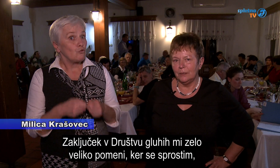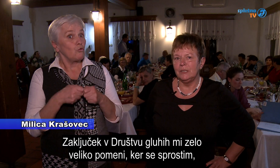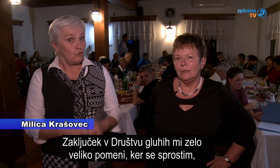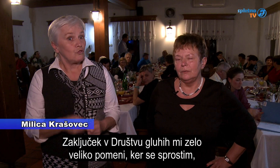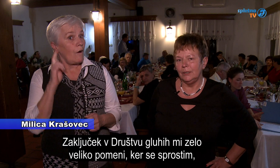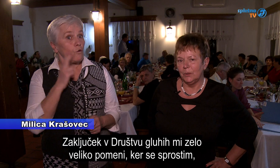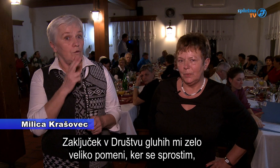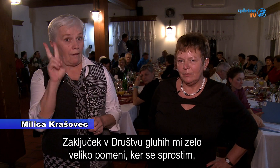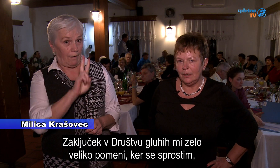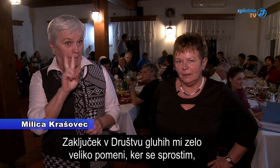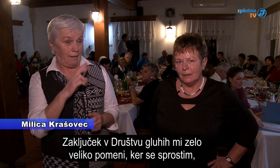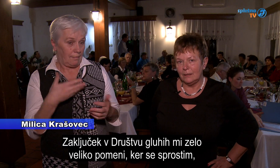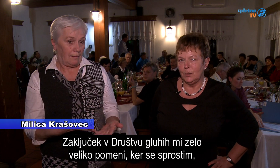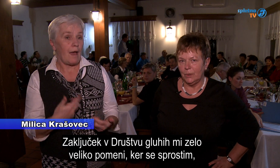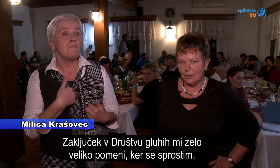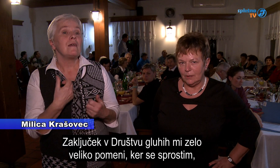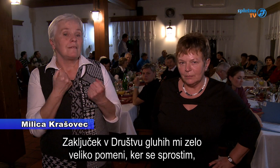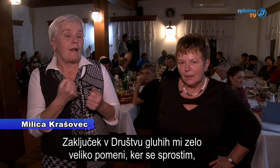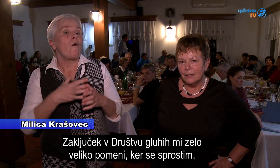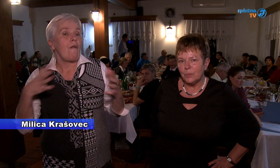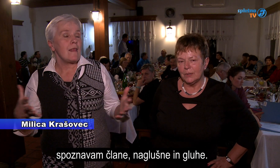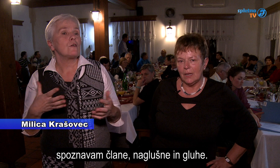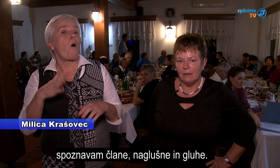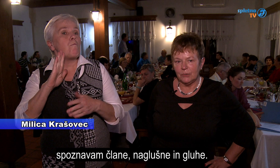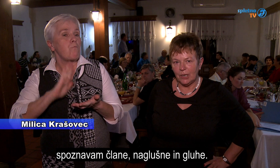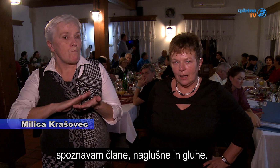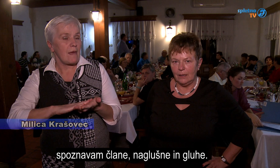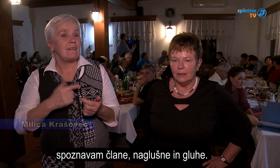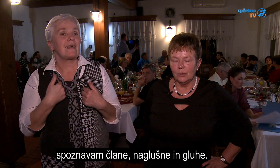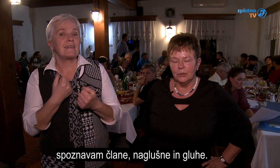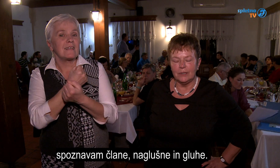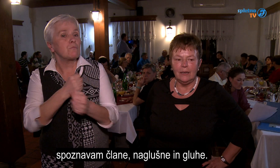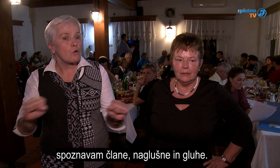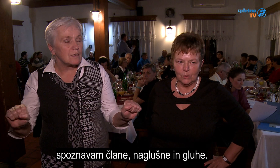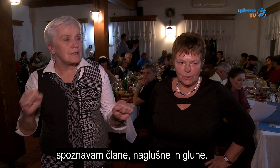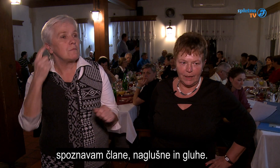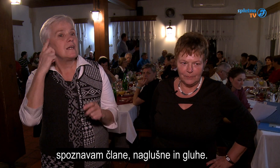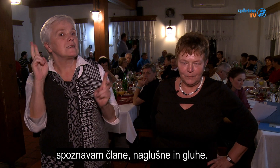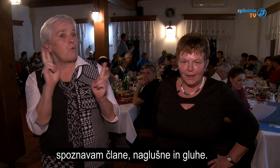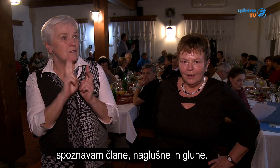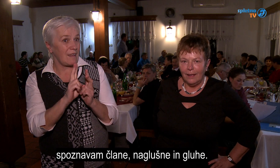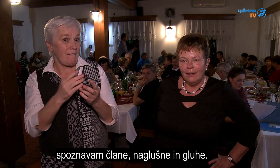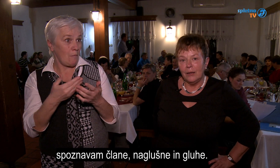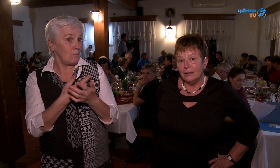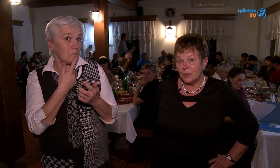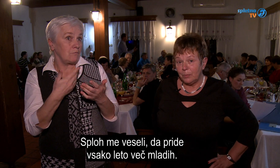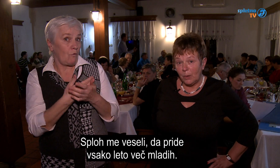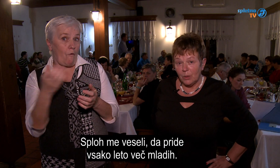mi zelo veliko pomeni, ker se sprostim, spoznavam člane naglušne in gluhe. Sploh me